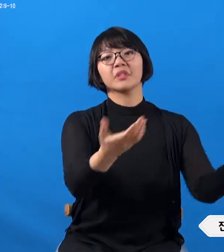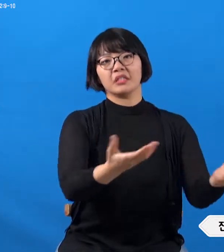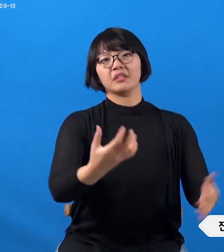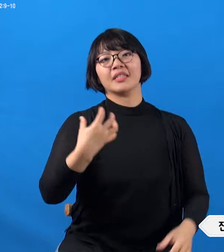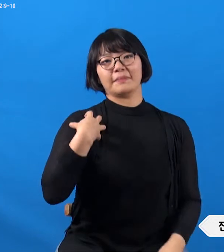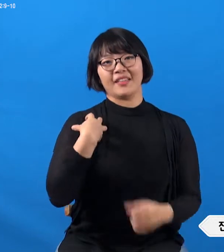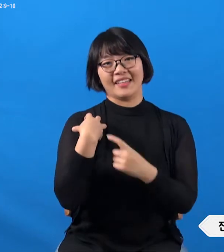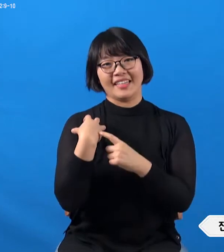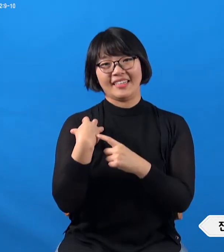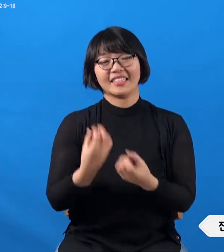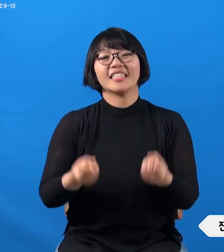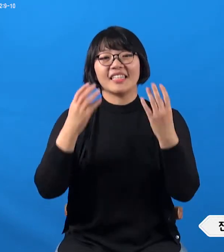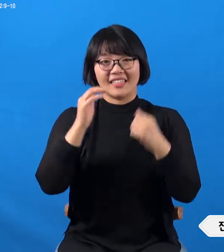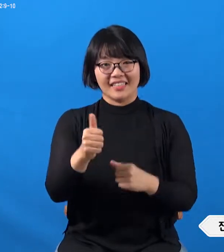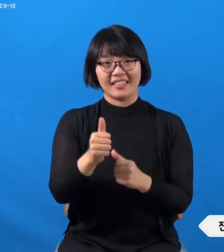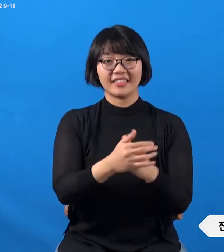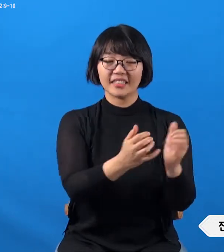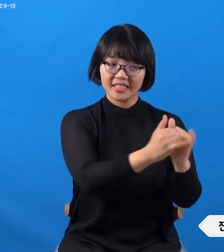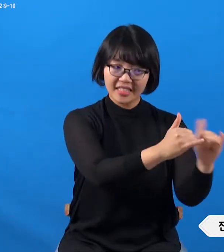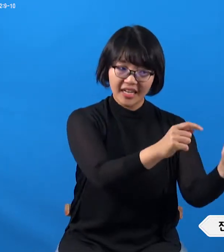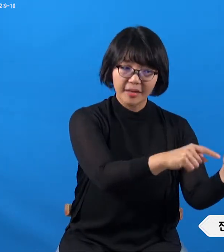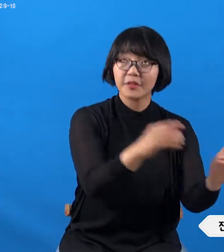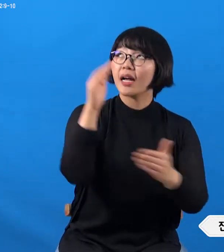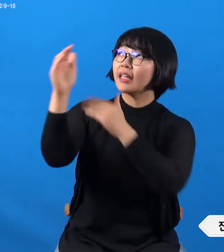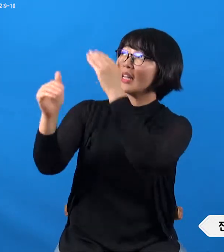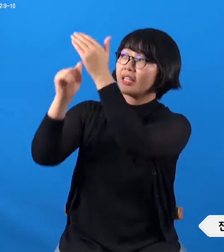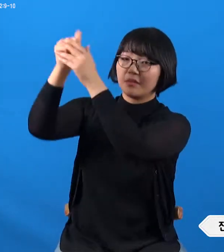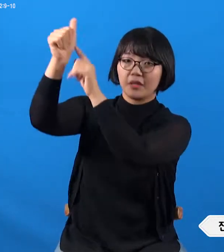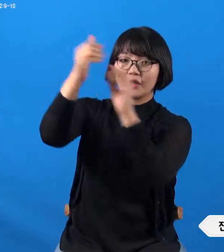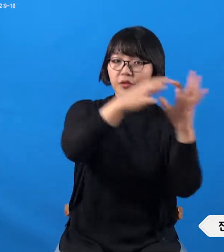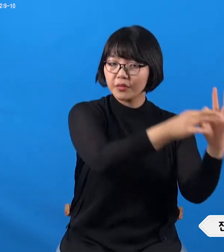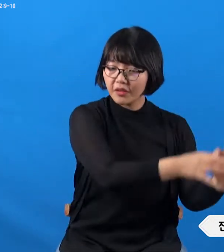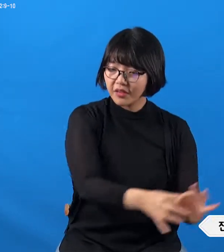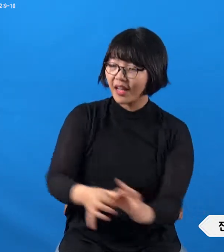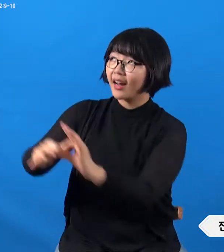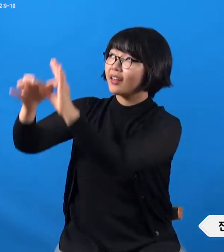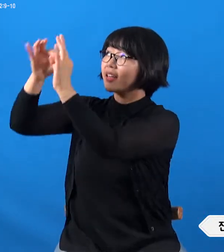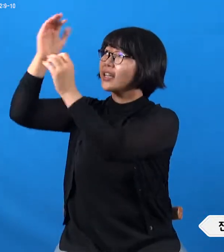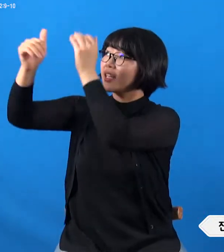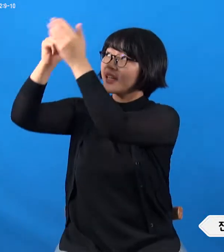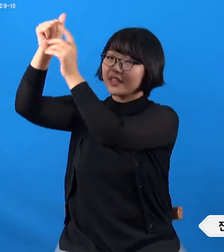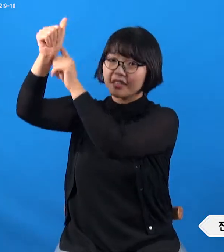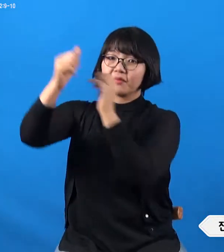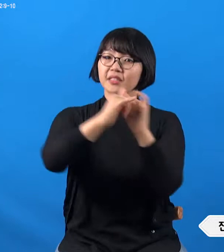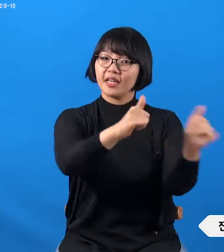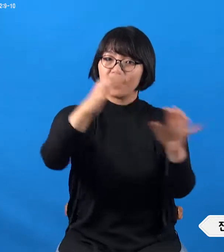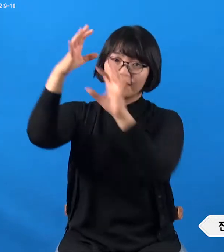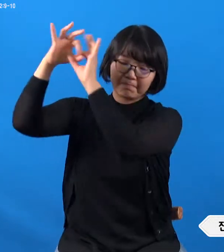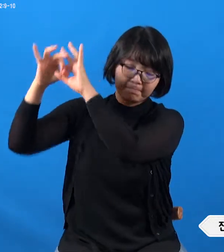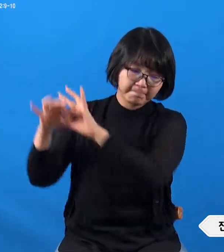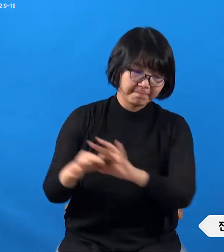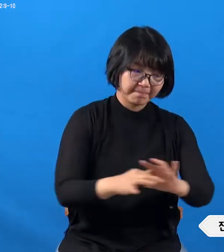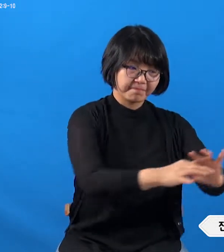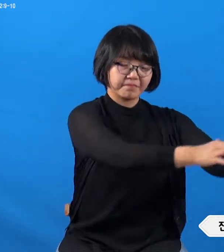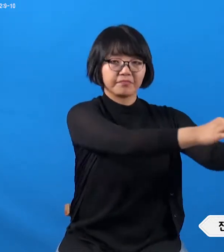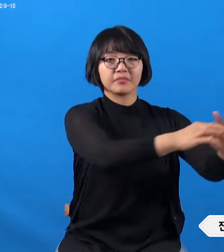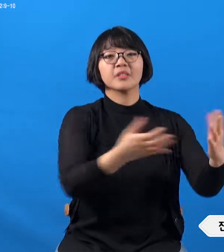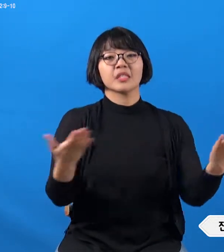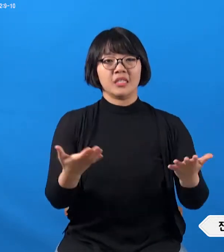선포했던 자들입니다. 사람들을 하나님에게로, 하나님을 사람에게로 연결했던, 다리를